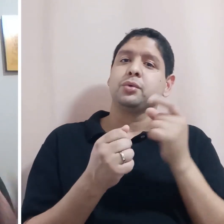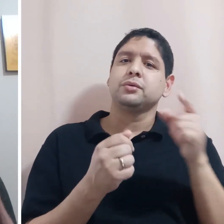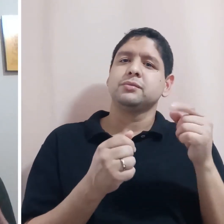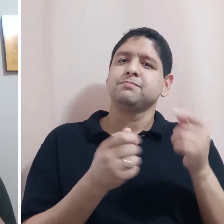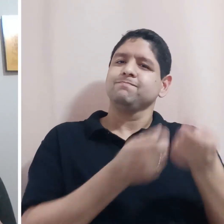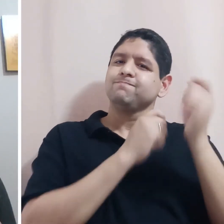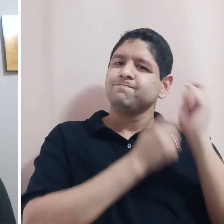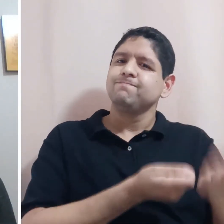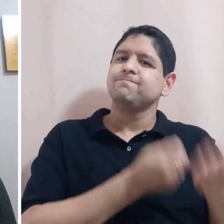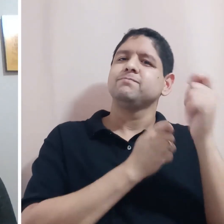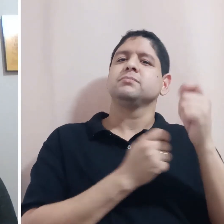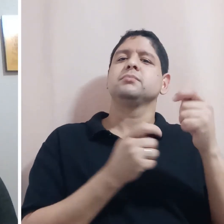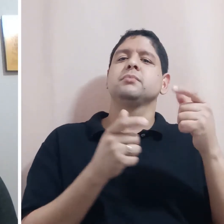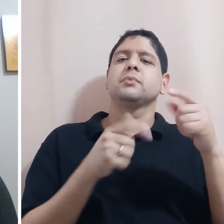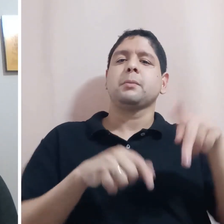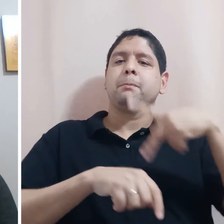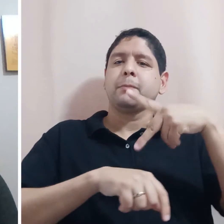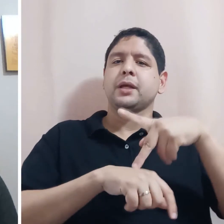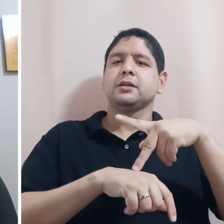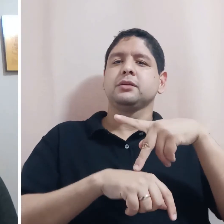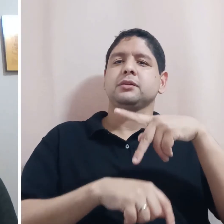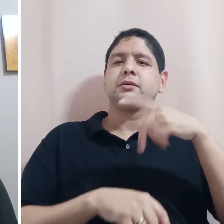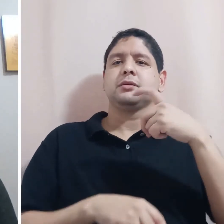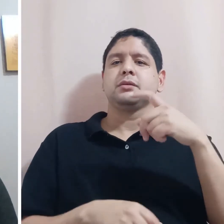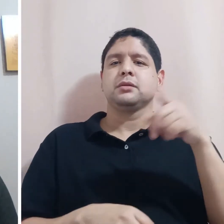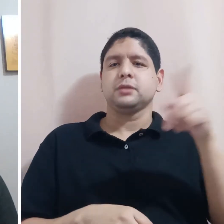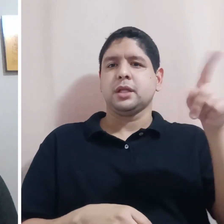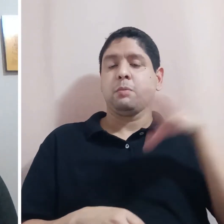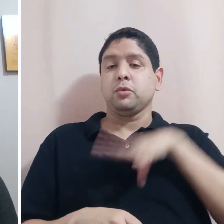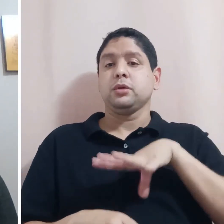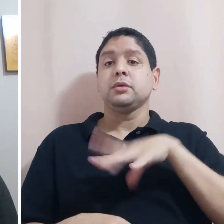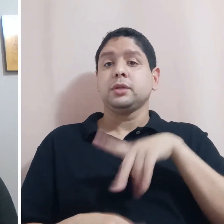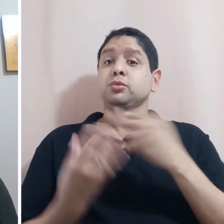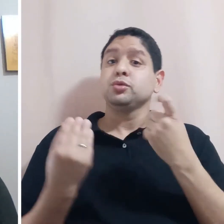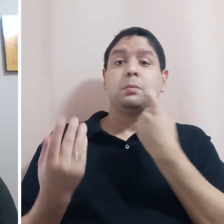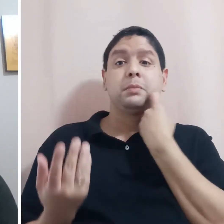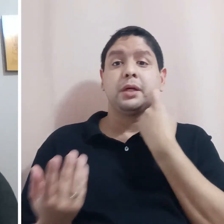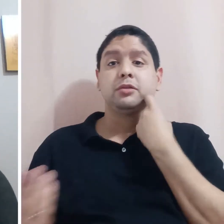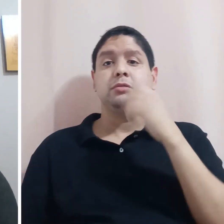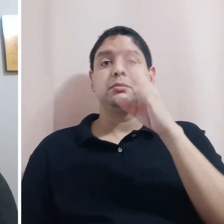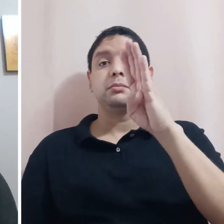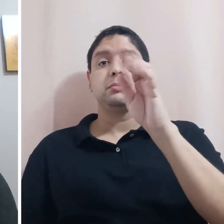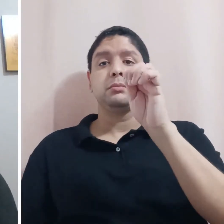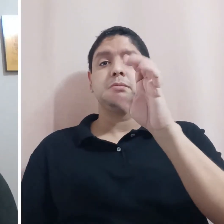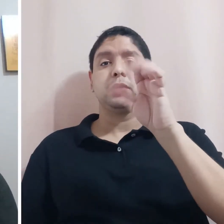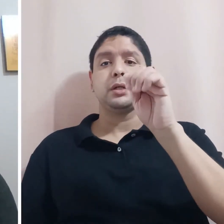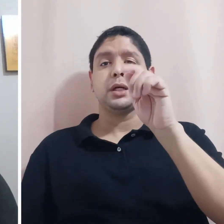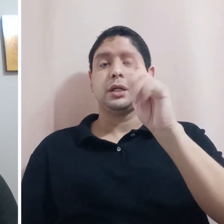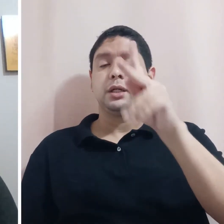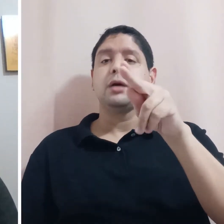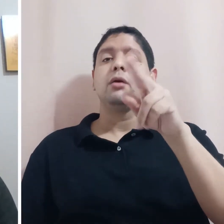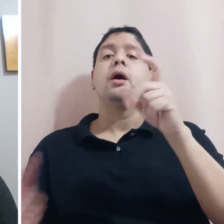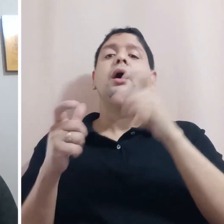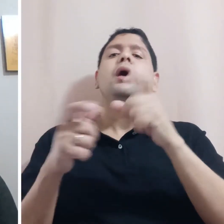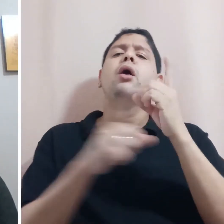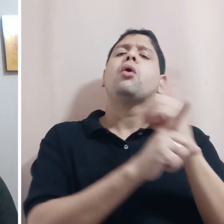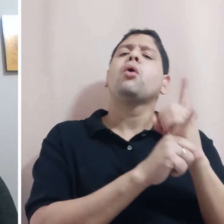muito apreciado pelos portugueses. Então eles iam pescar o peixe, bacalhau no Mar do Norte, então tinham conhecimento de